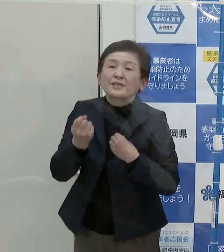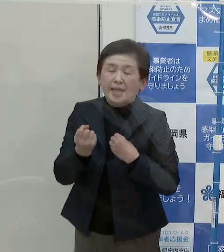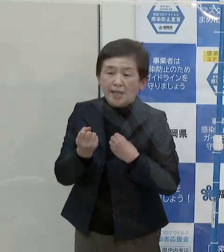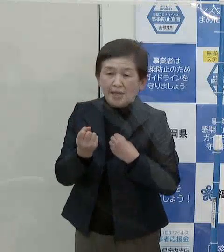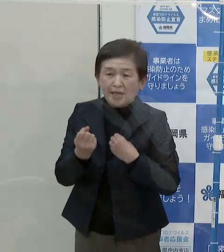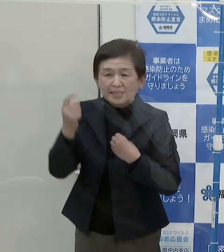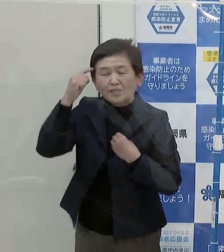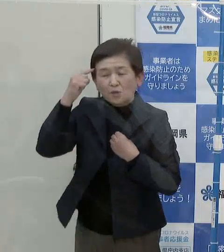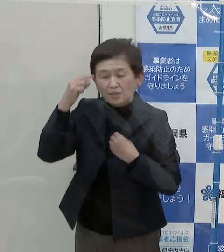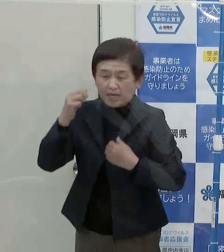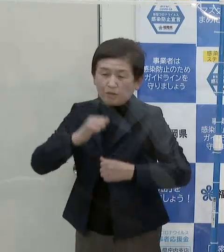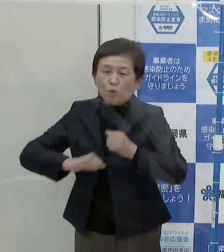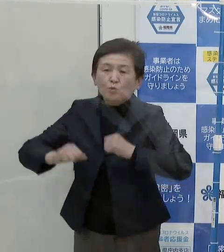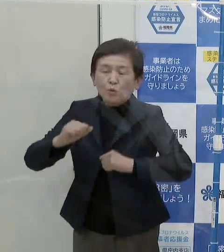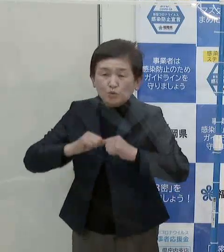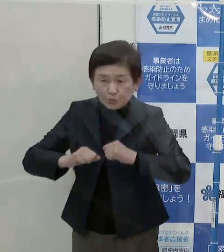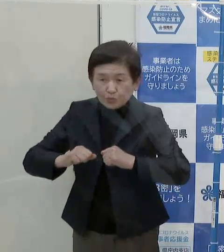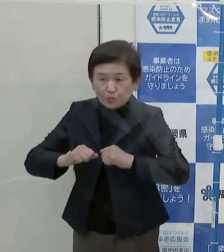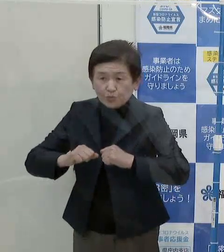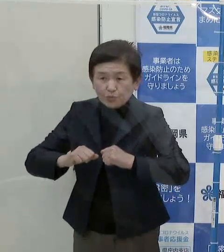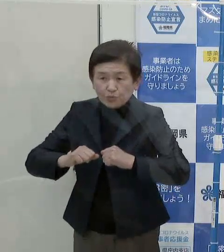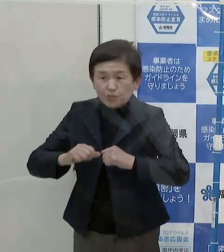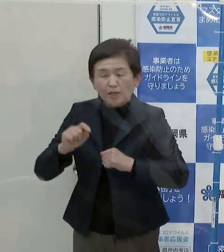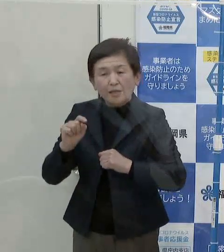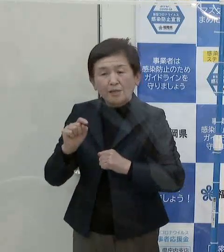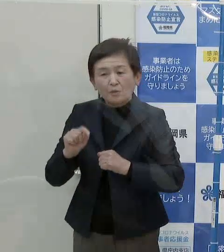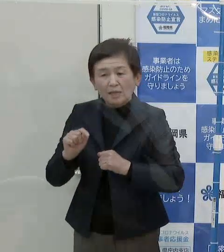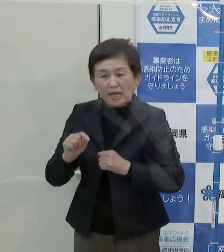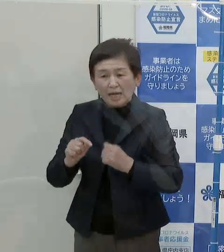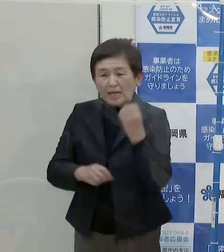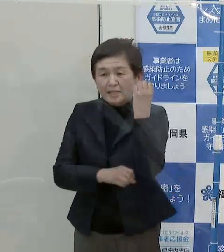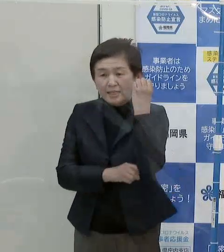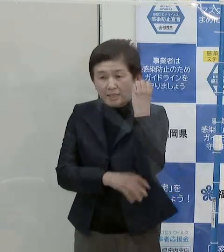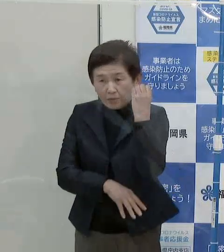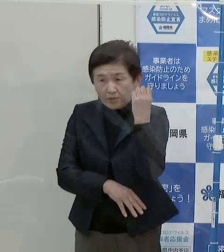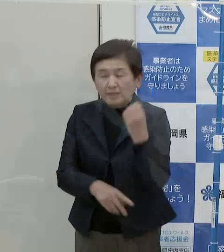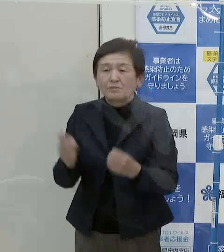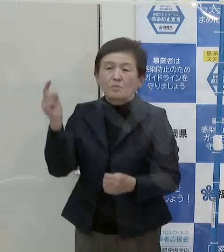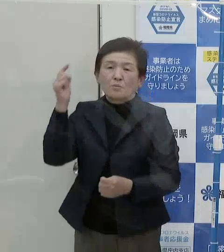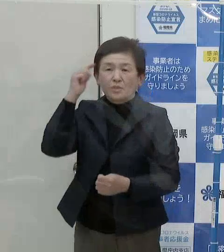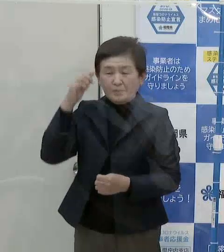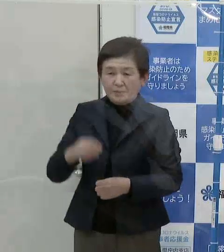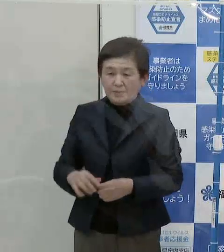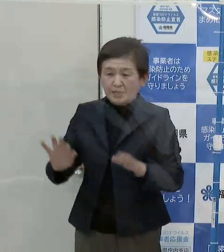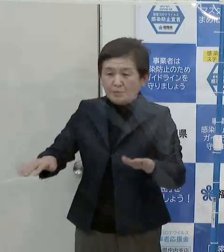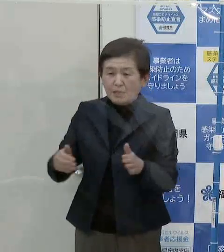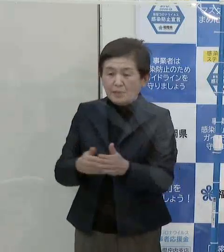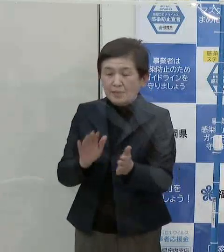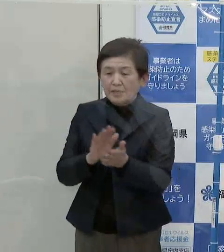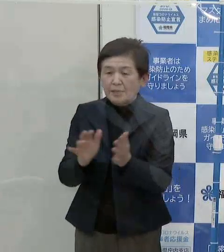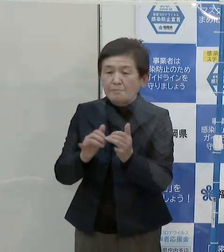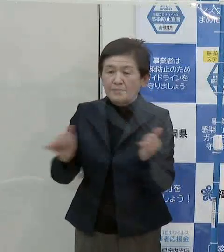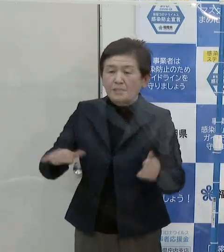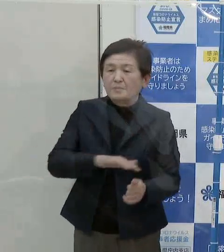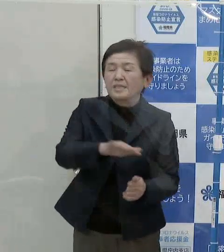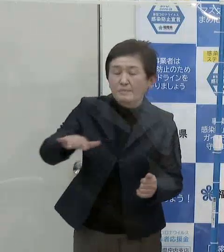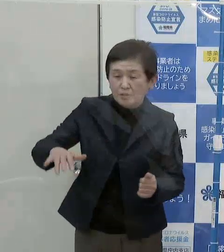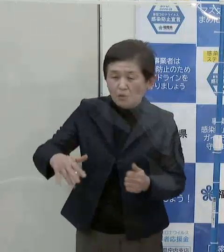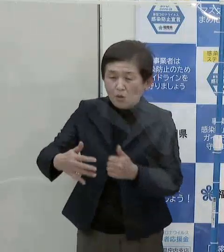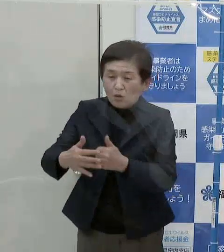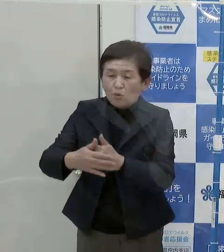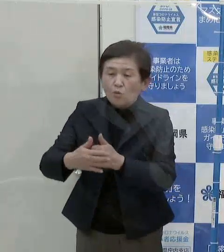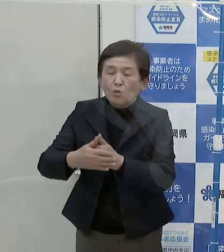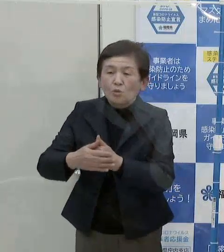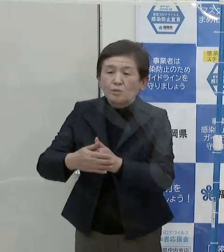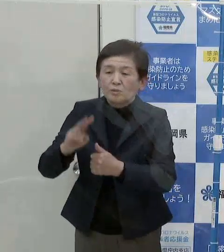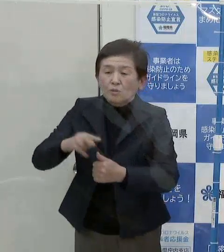し行動する、活動するということが基本ではないかと思います。今まで県民の皆様のご理解とご協力で